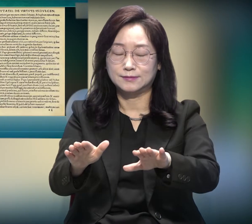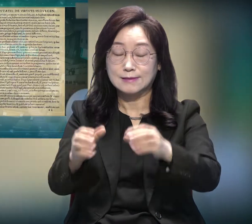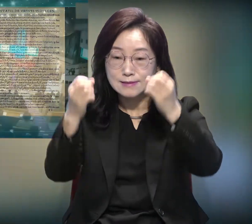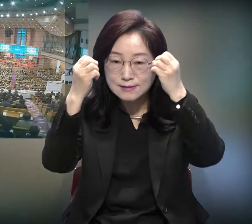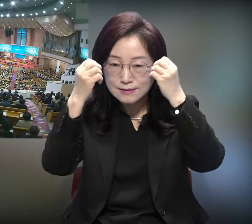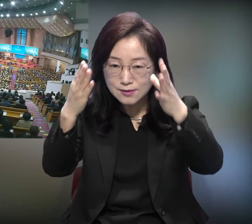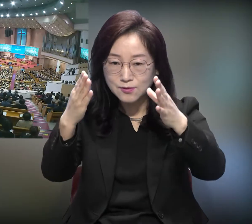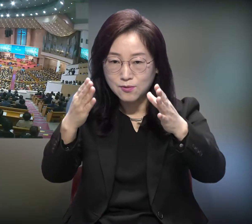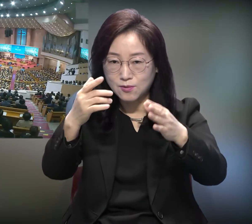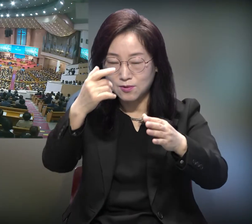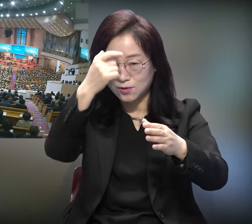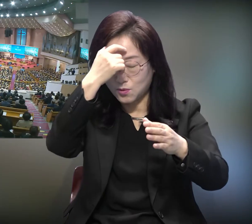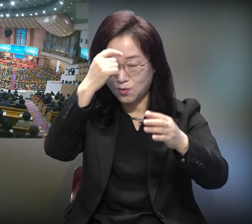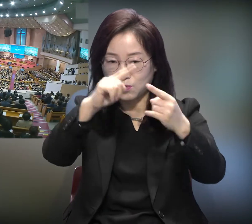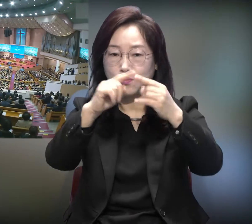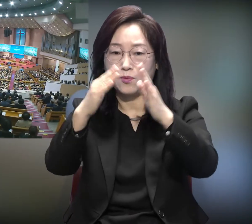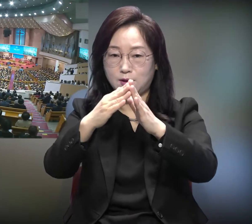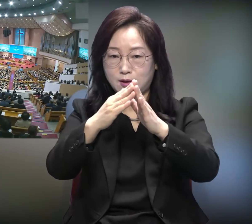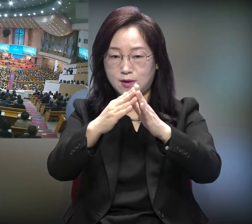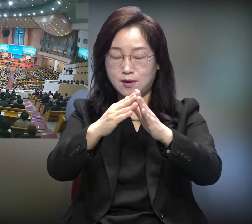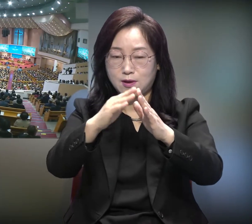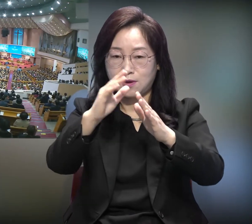개신교가 각 교단별로